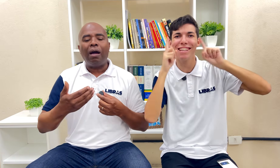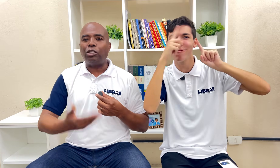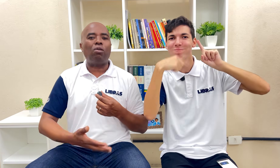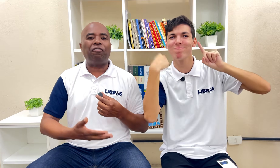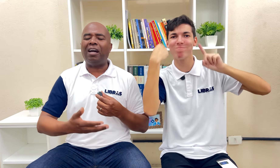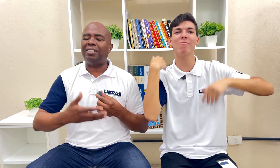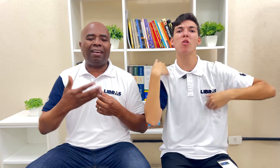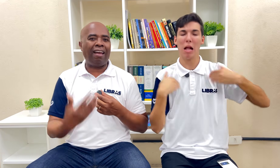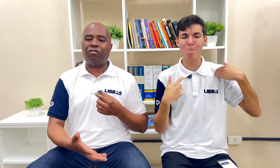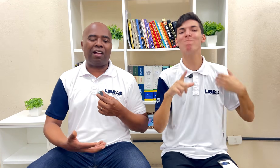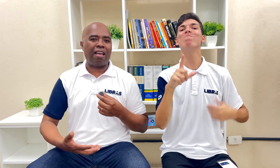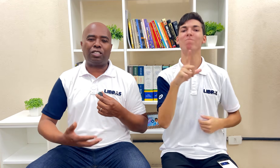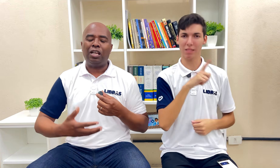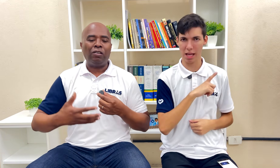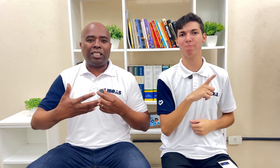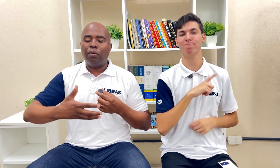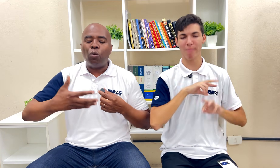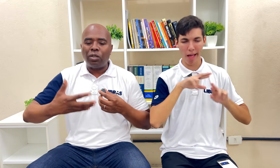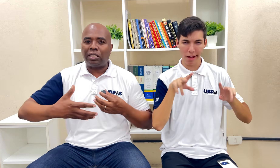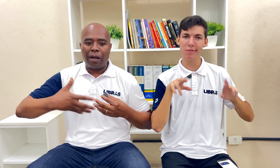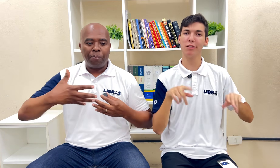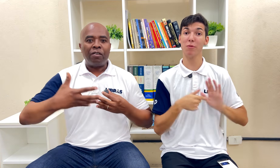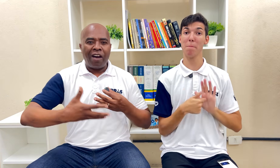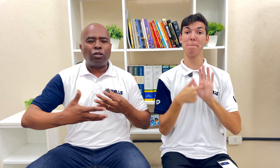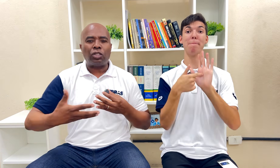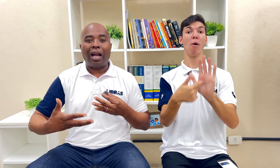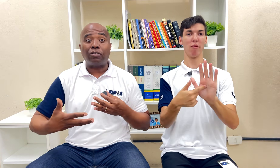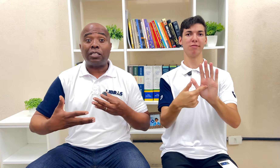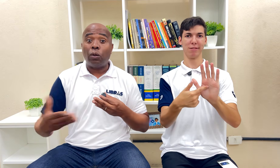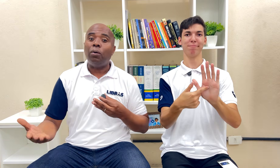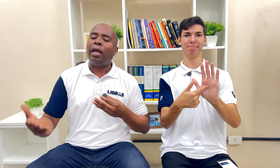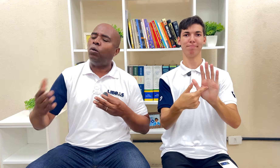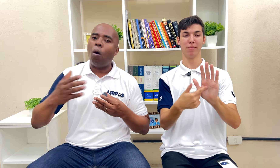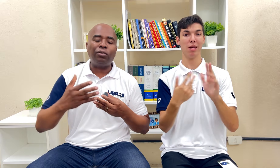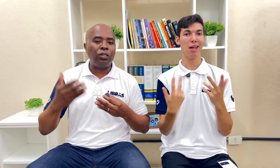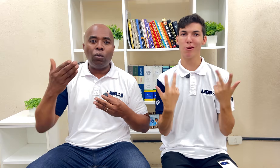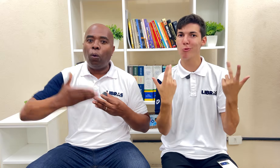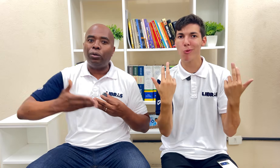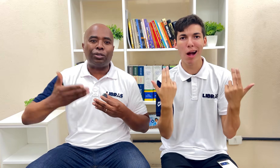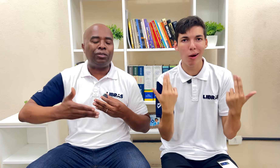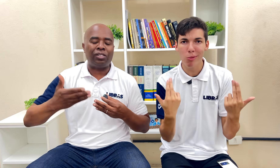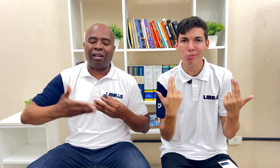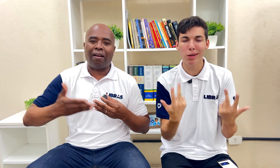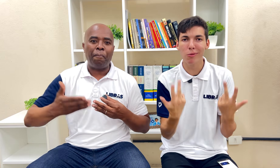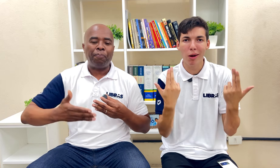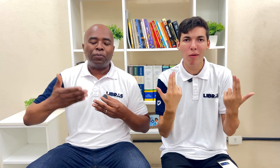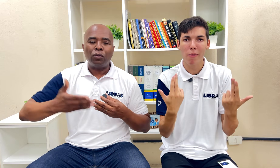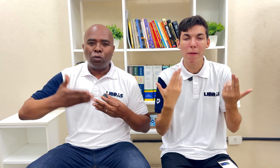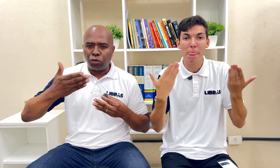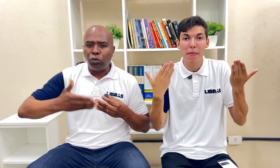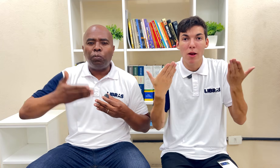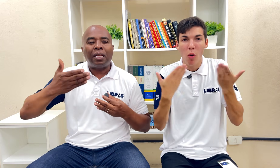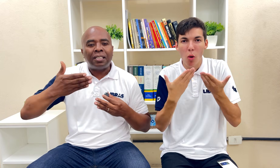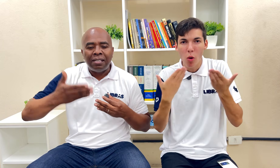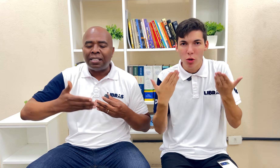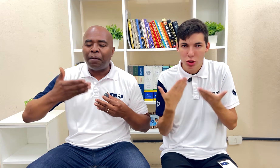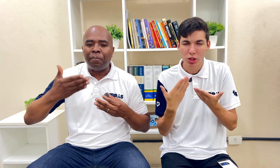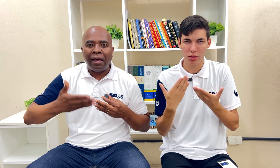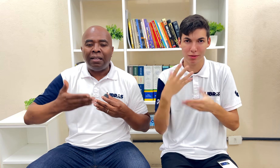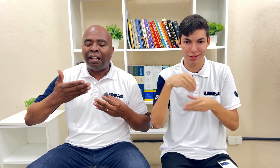sua face é diferente. Se demonstra vários traços. Então, é igualzinho hoje em dia. O surdo precisa saber,